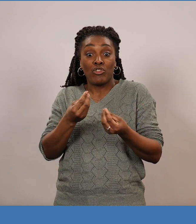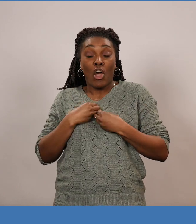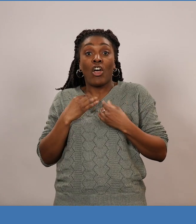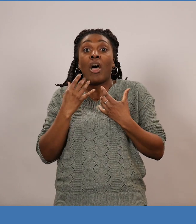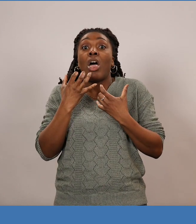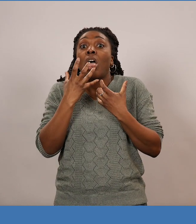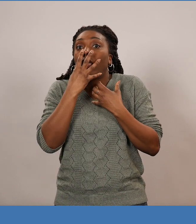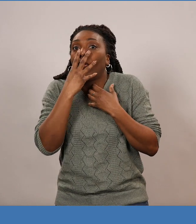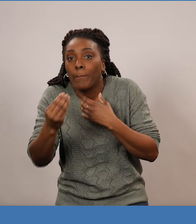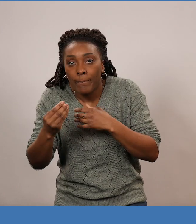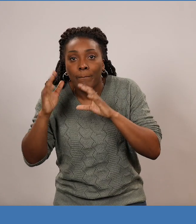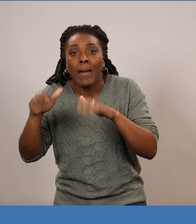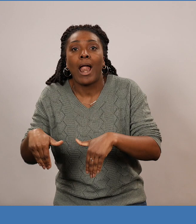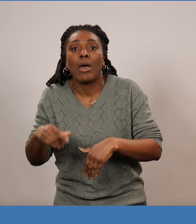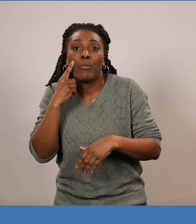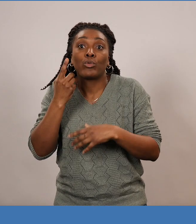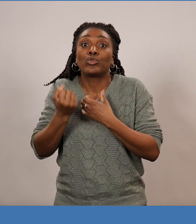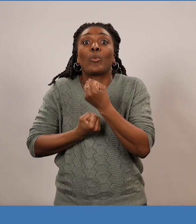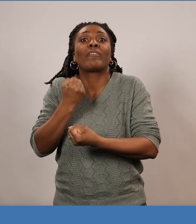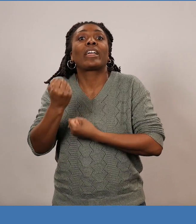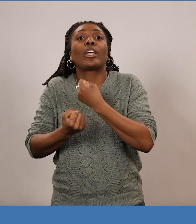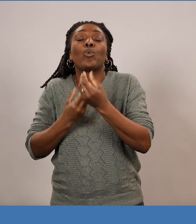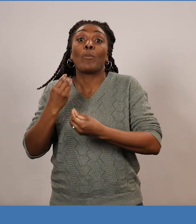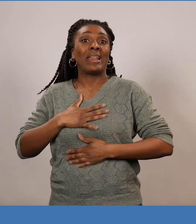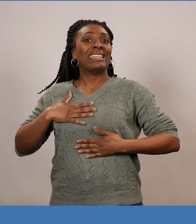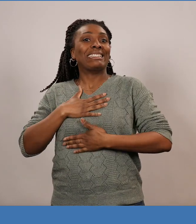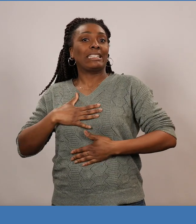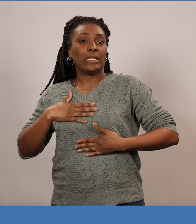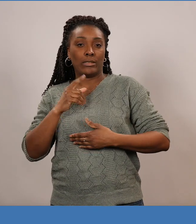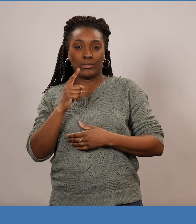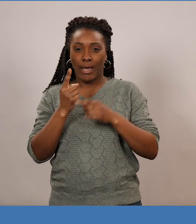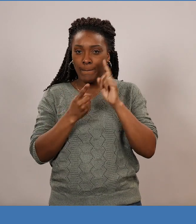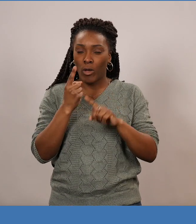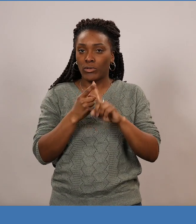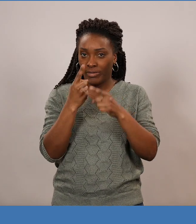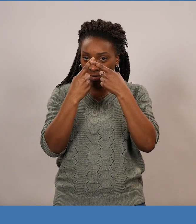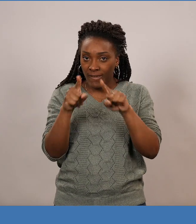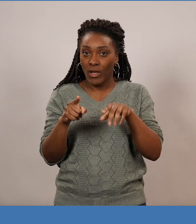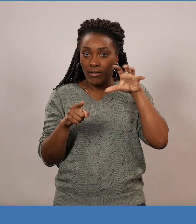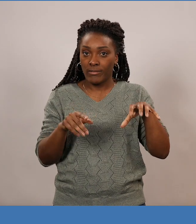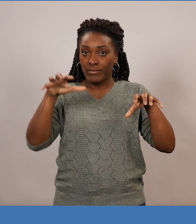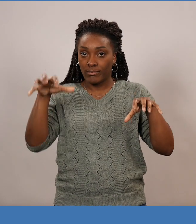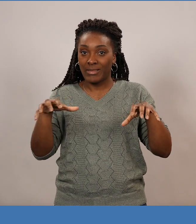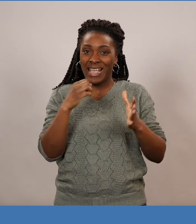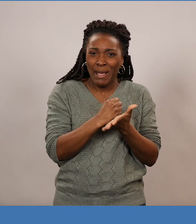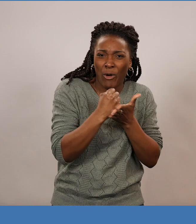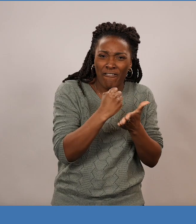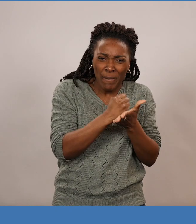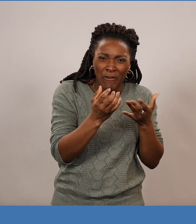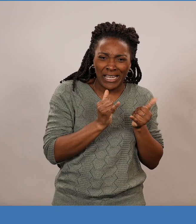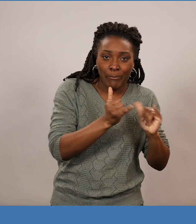mal pour moins souffrir ou pour avoir plus de plaisir. Il est important de dissocier la tentation de